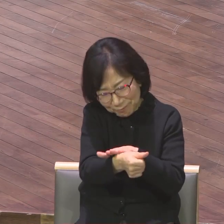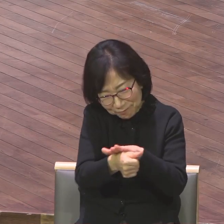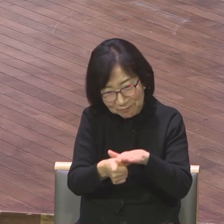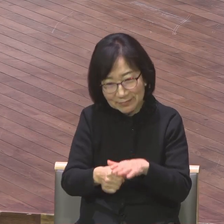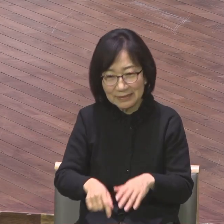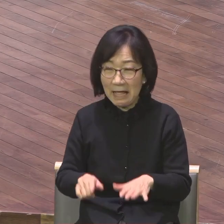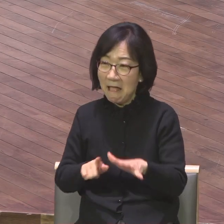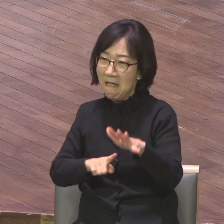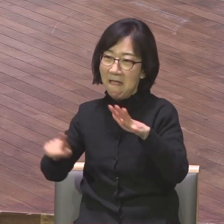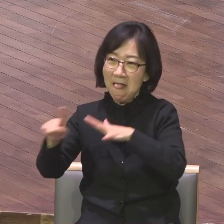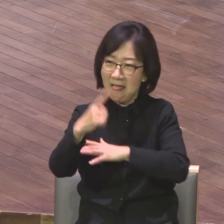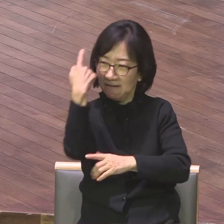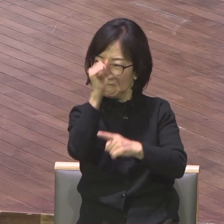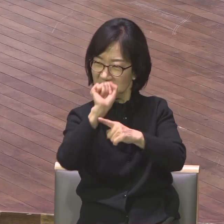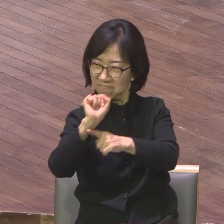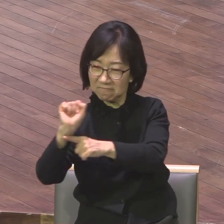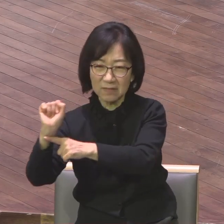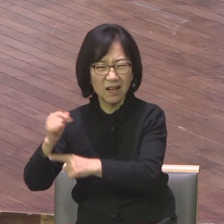싫어요.